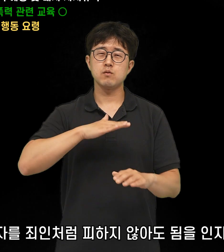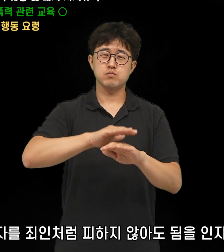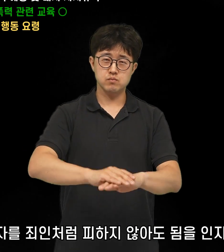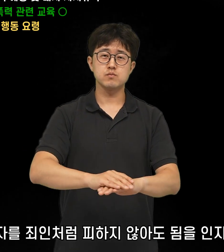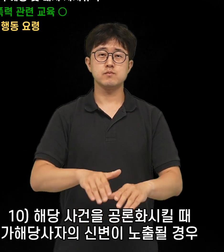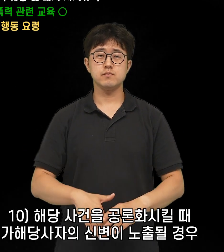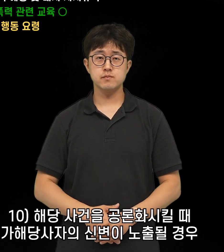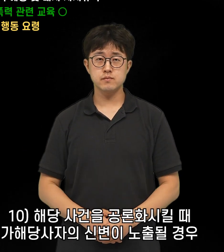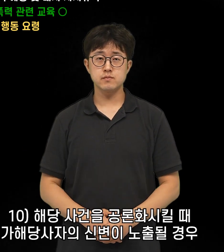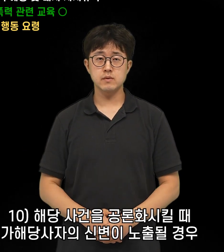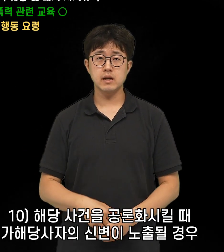10.